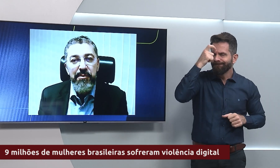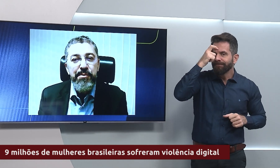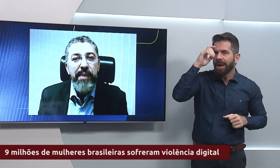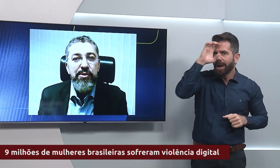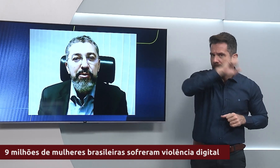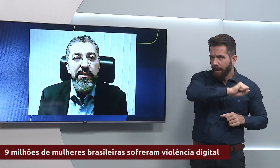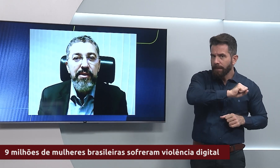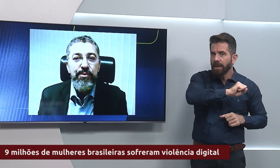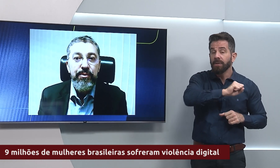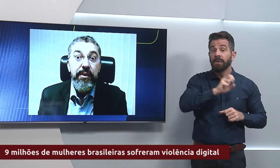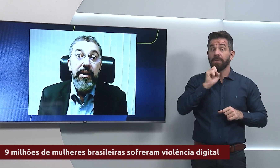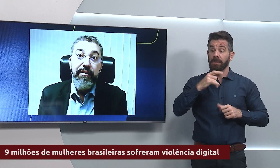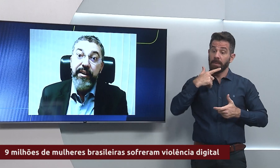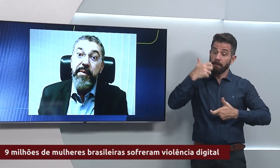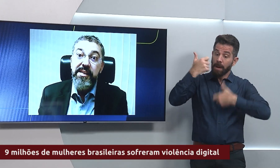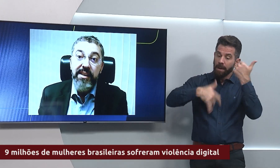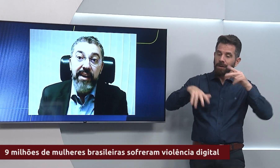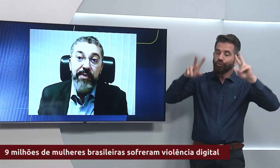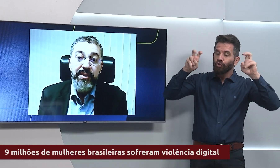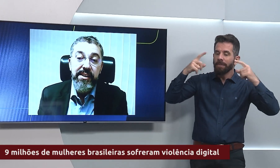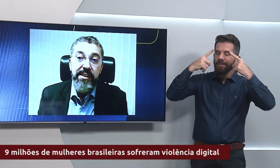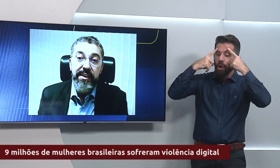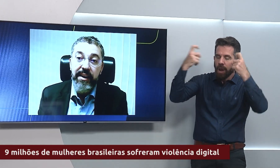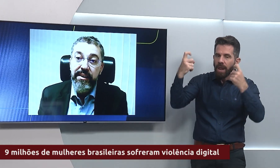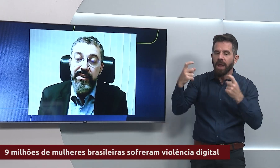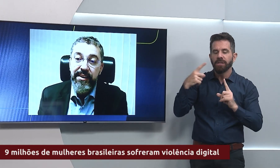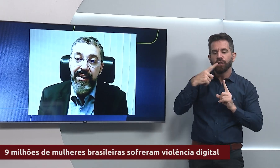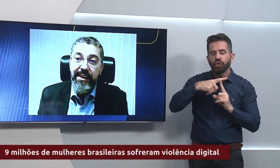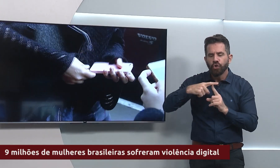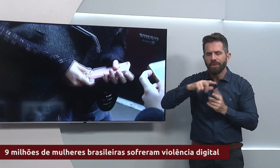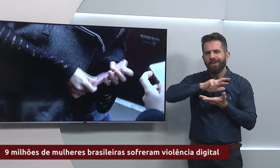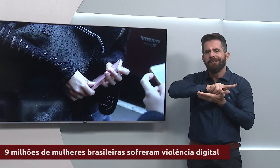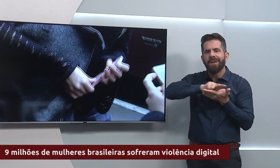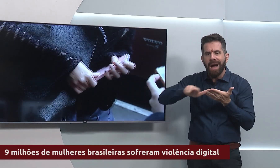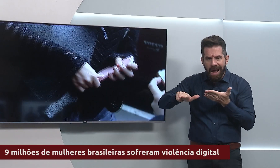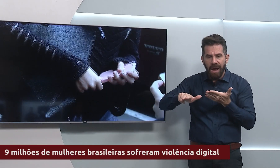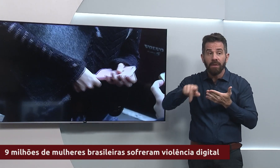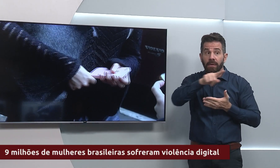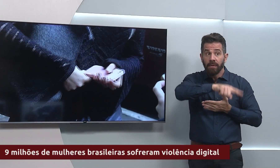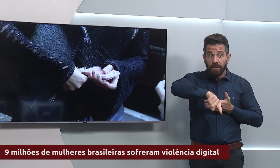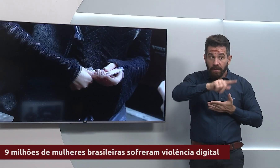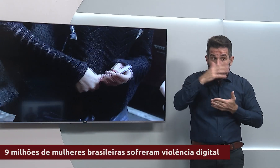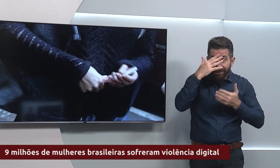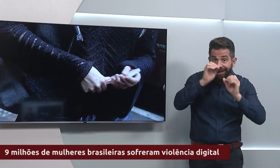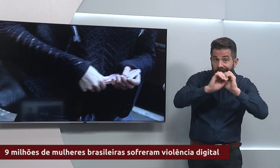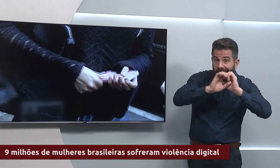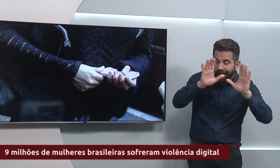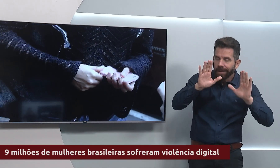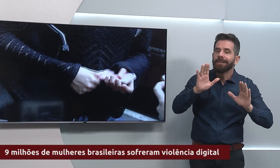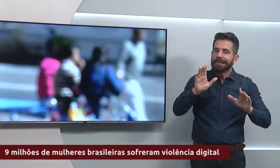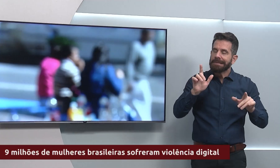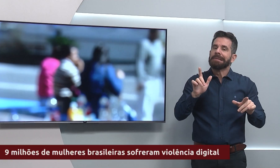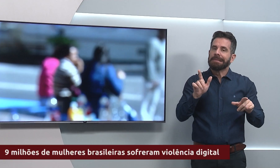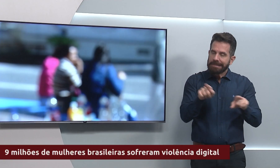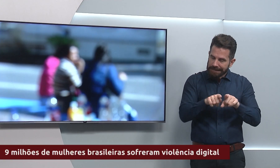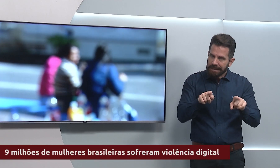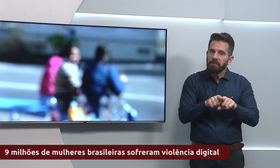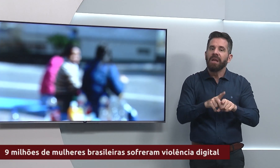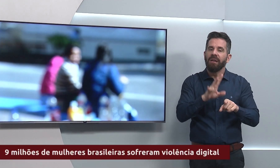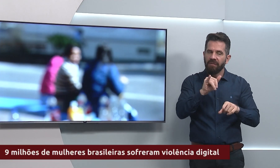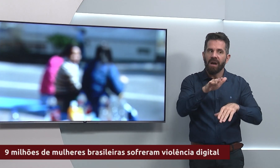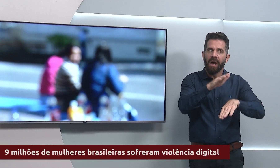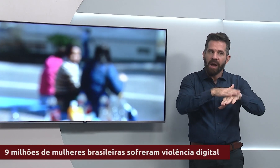nós falamos mais sobre esse assunto, fica mais claro de que se trata, a tendência é que os números passem a se aproximar mais